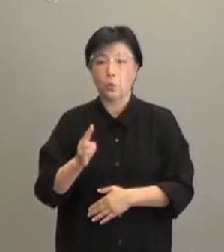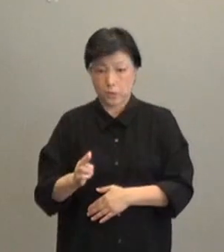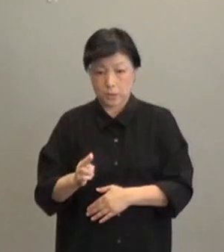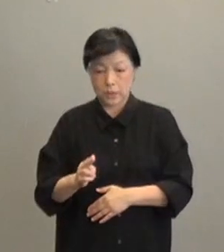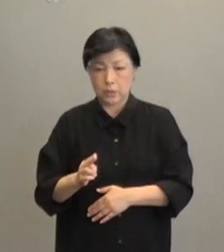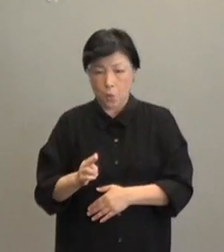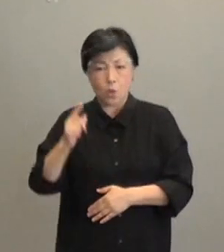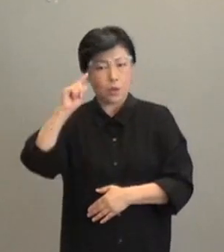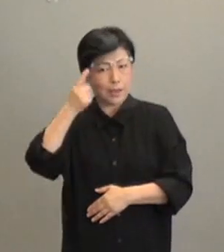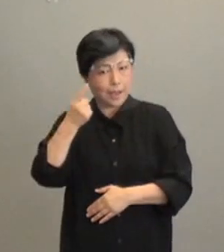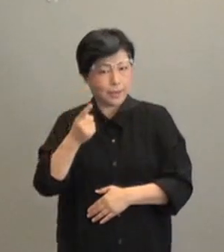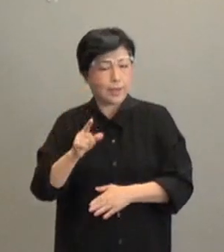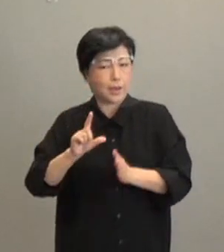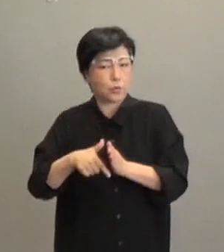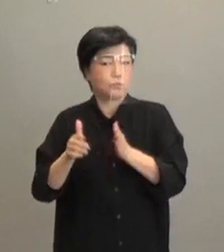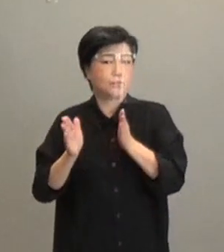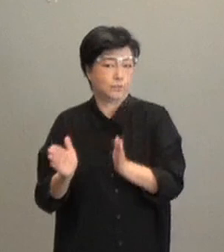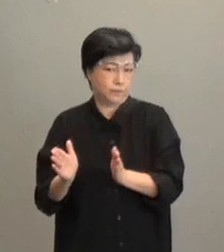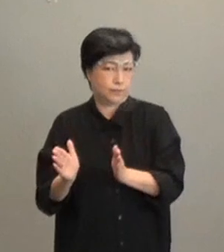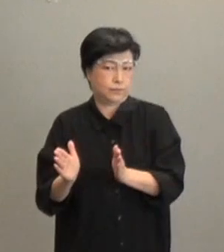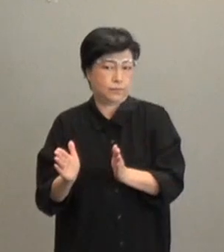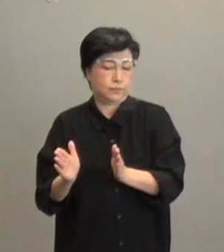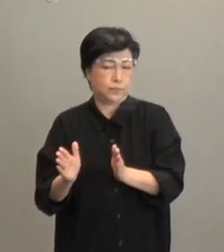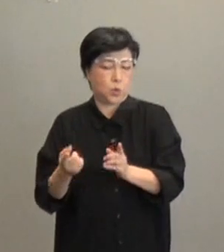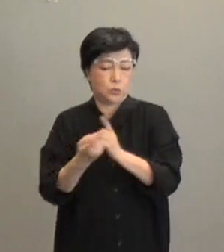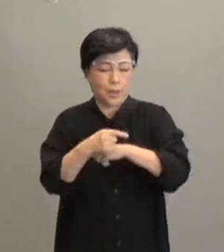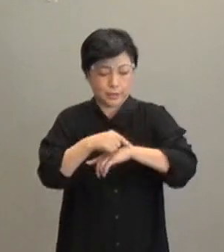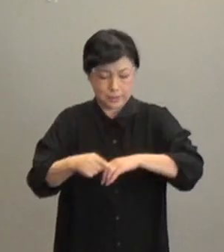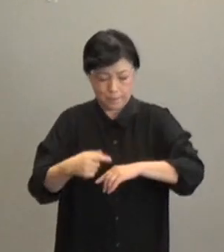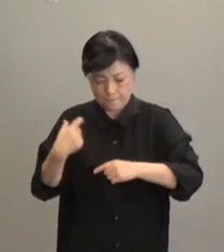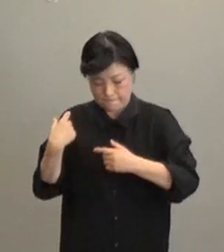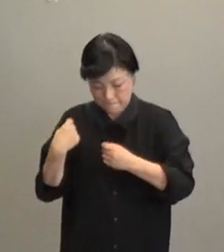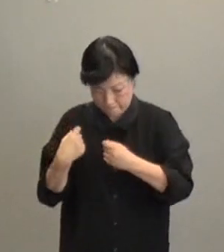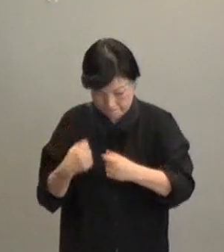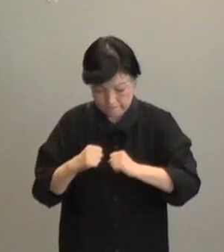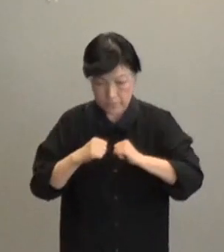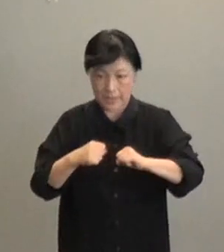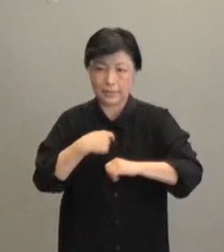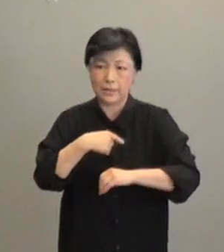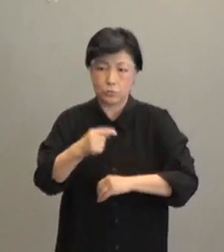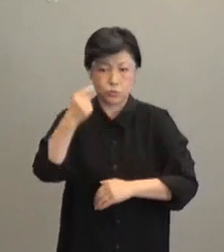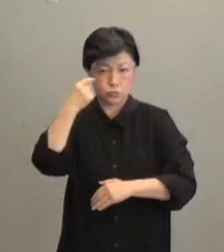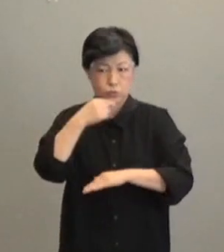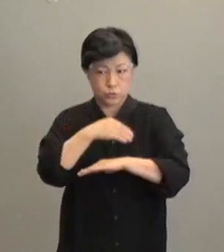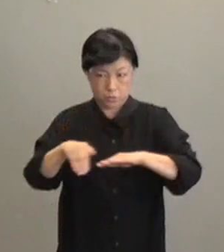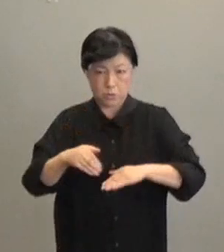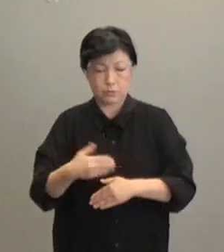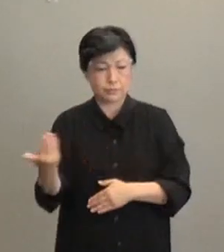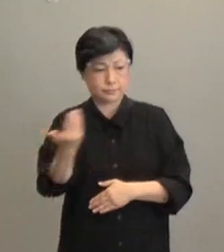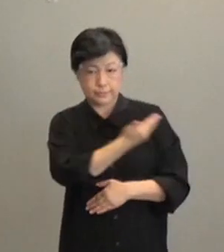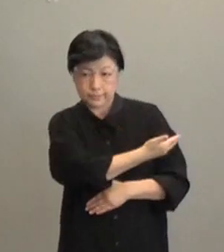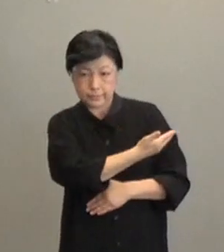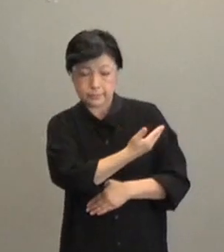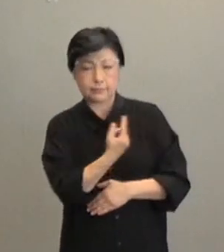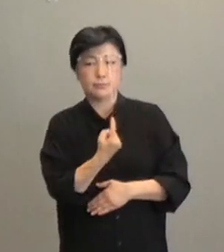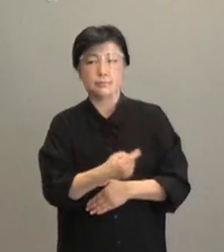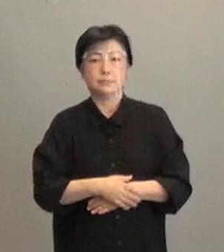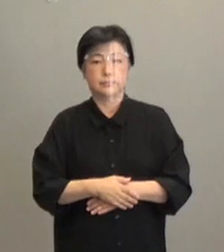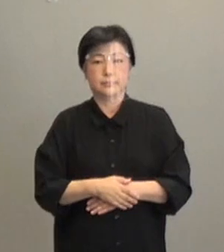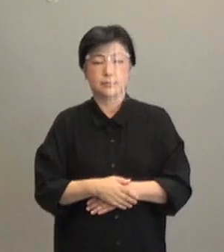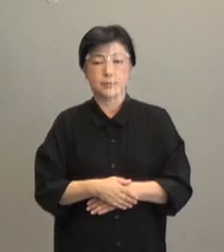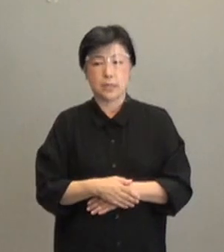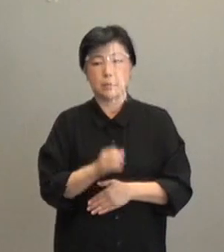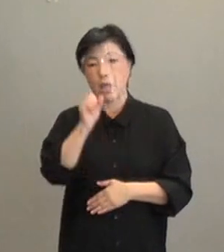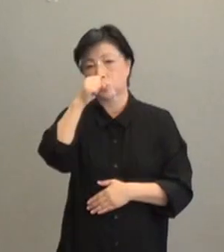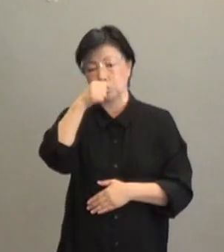間でもあるというふうに思ってますので、まあ、それらの体制をしっかり打っていきたいというふうに思います。 あともう一点です。衆院選に